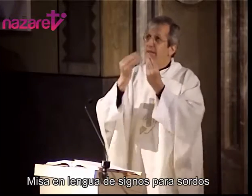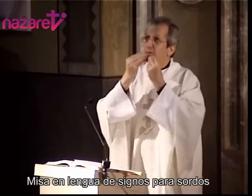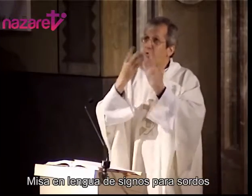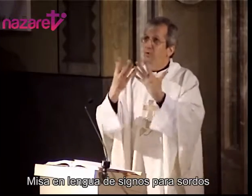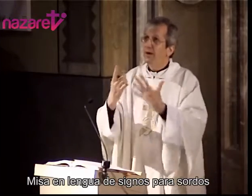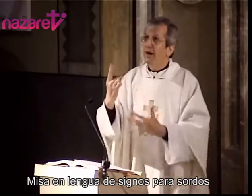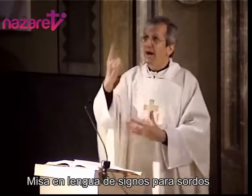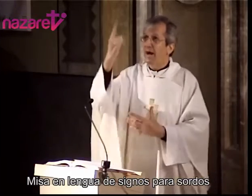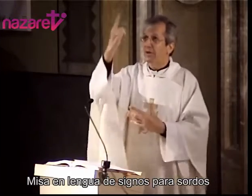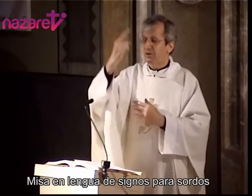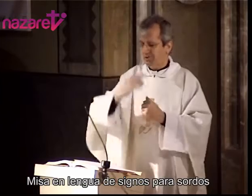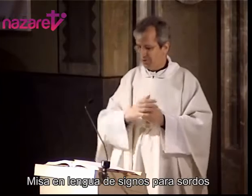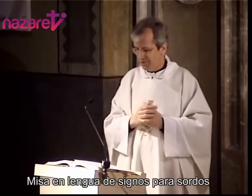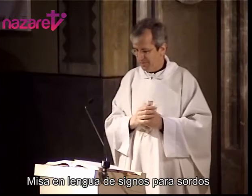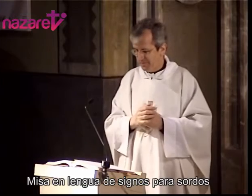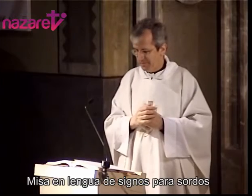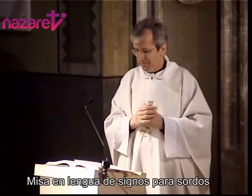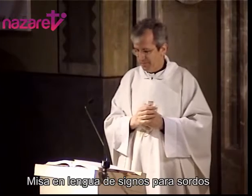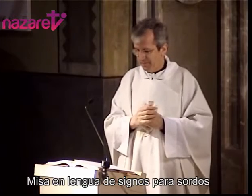bendiciendo a Dios.